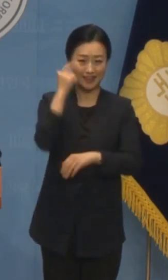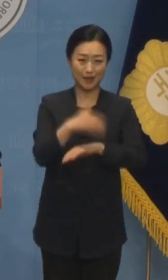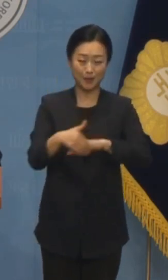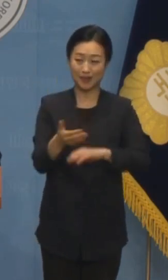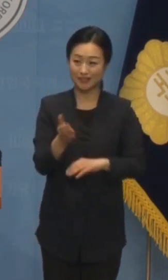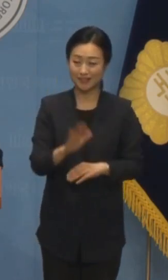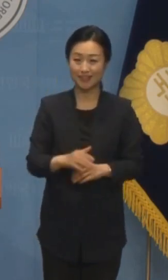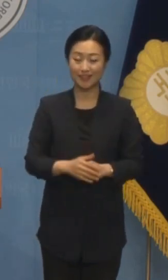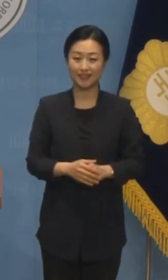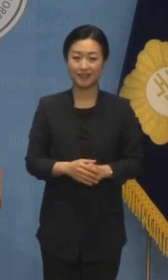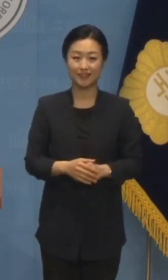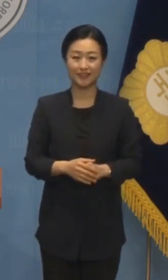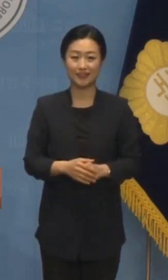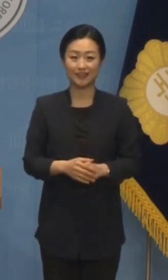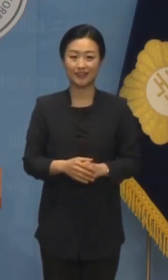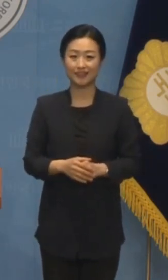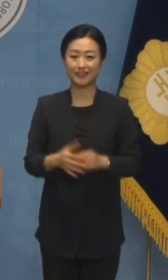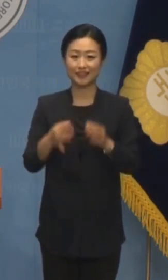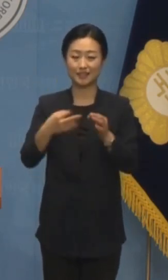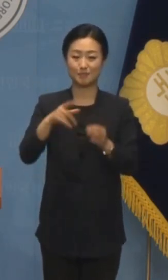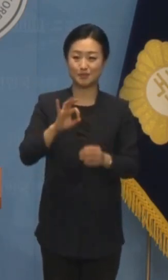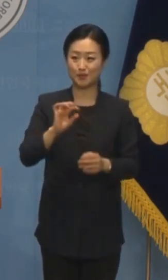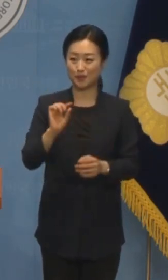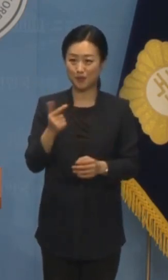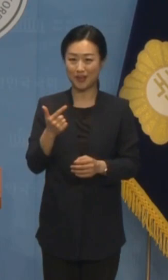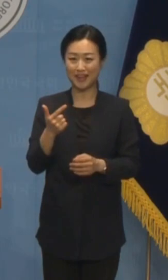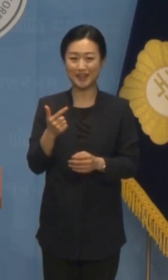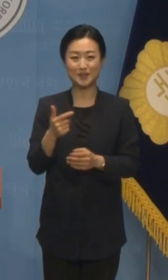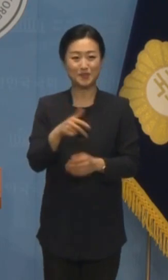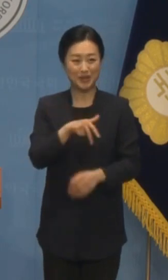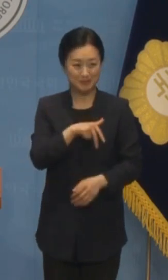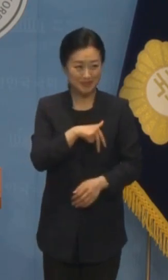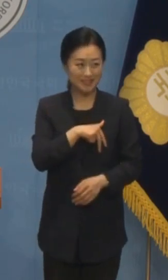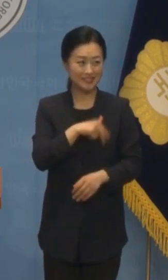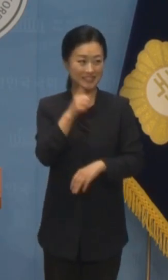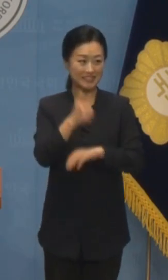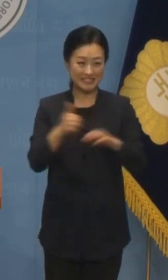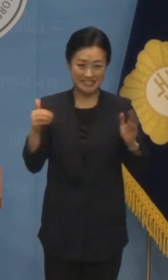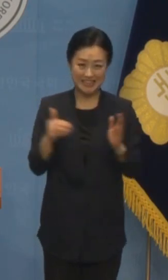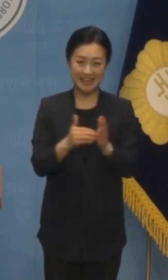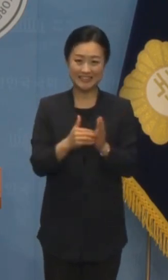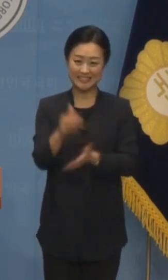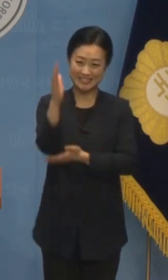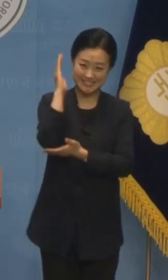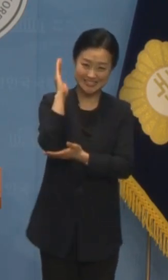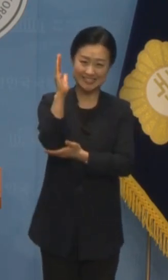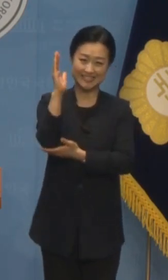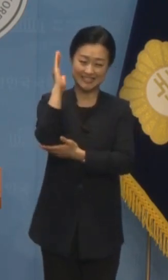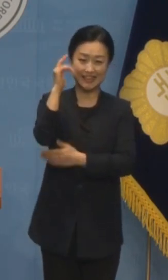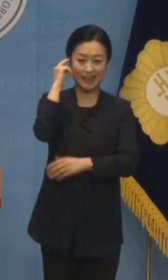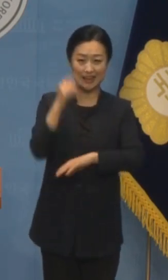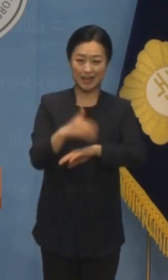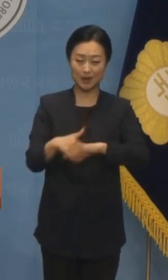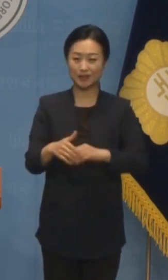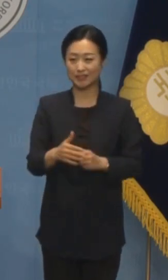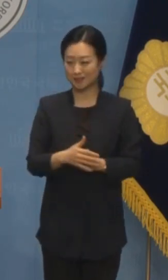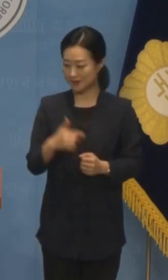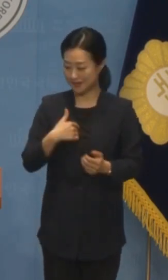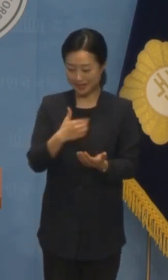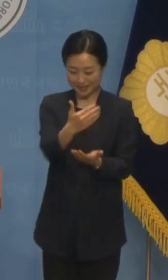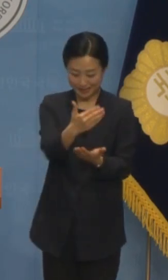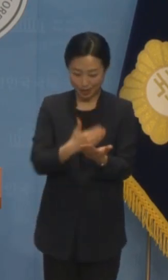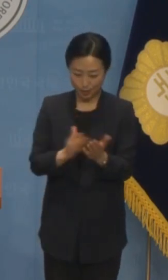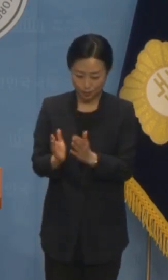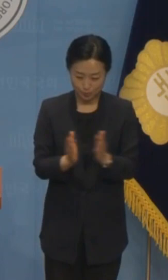전에 김상훈 의원님이 화장실 가시면서 끝까지 하겠다라고 하셔가지고 준비한 내용을 그냥 묻어두기는 좀